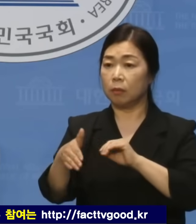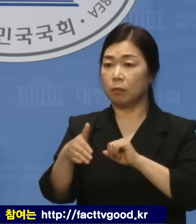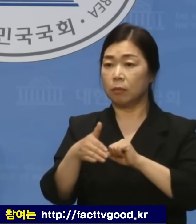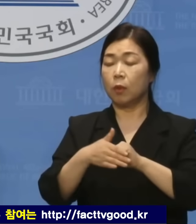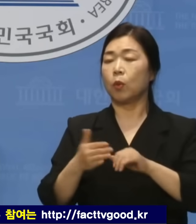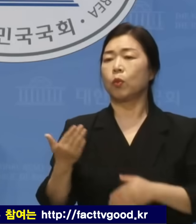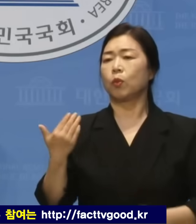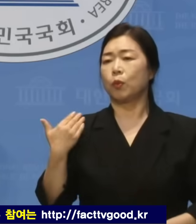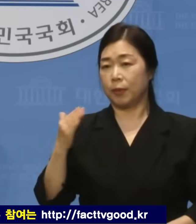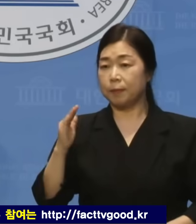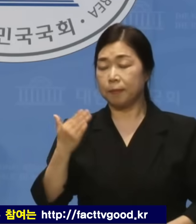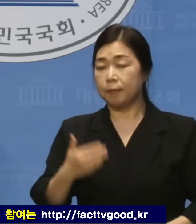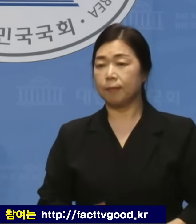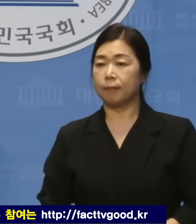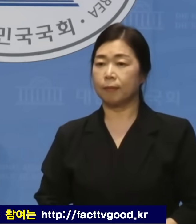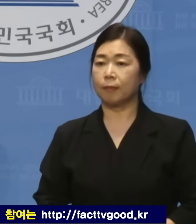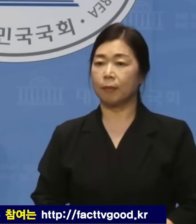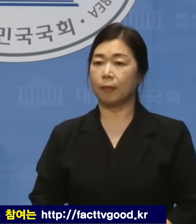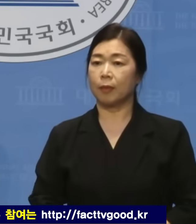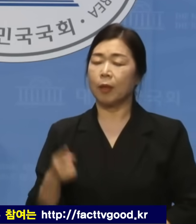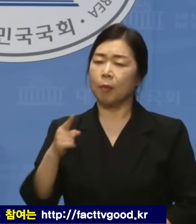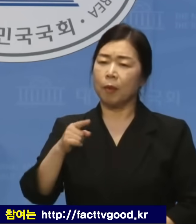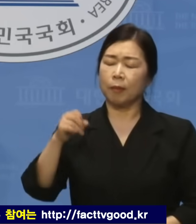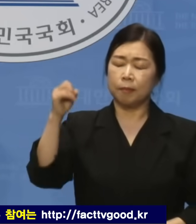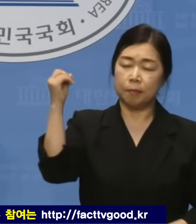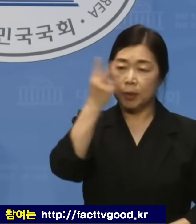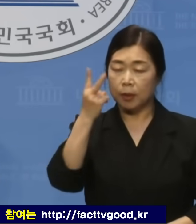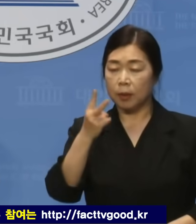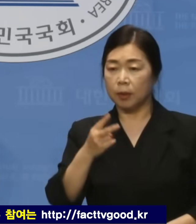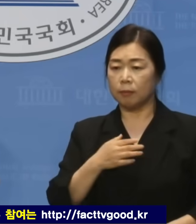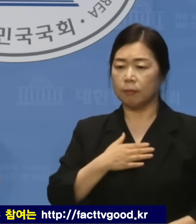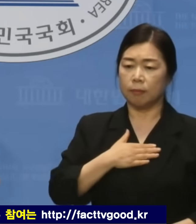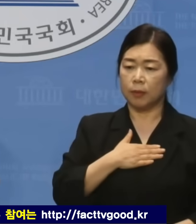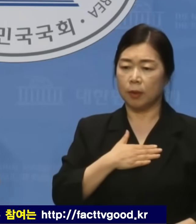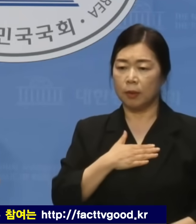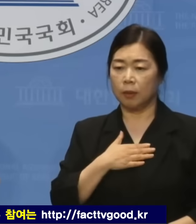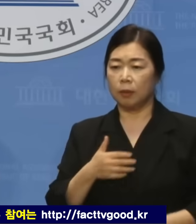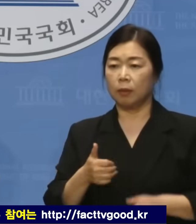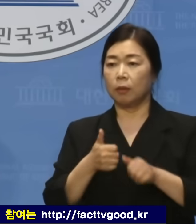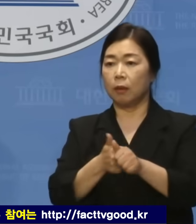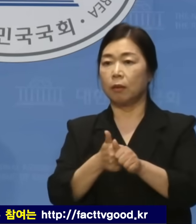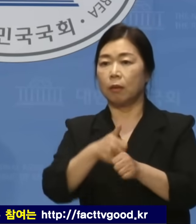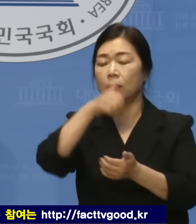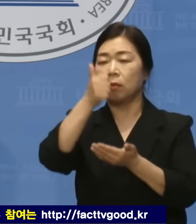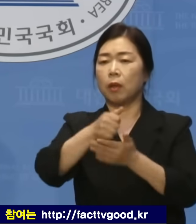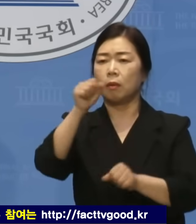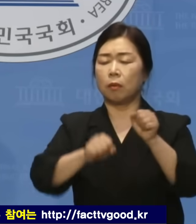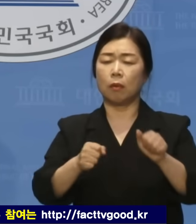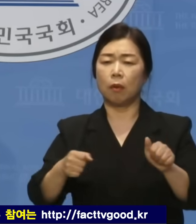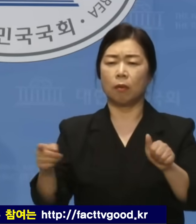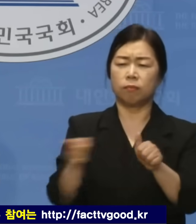특별히 요즘 이른바 이상동기 범죄로 인해서 시민들이 몹시 불안해하고 있습니다.